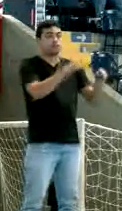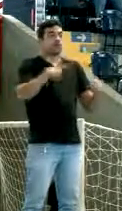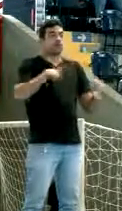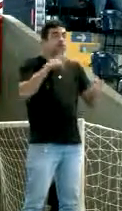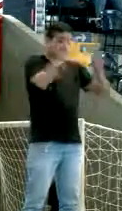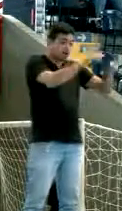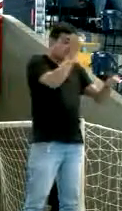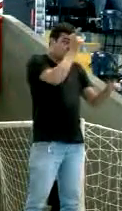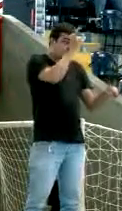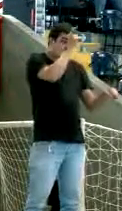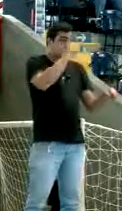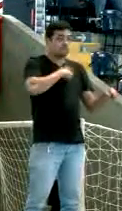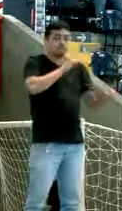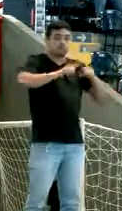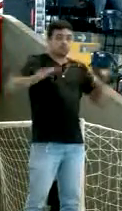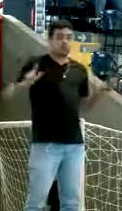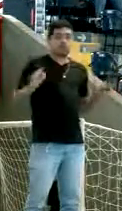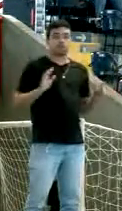cão, né?